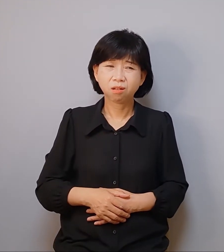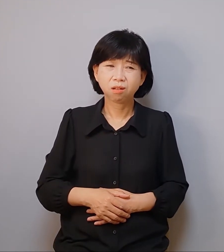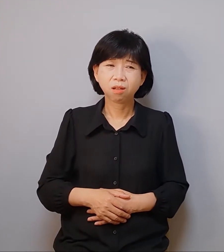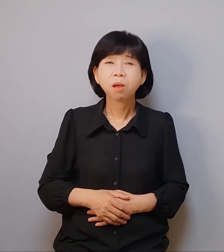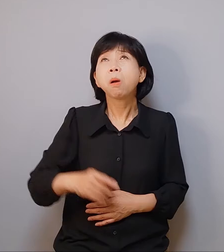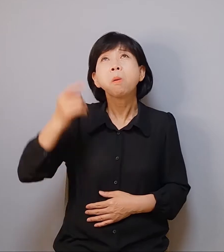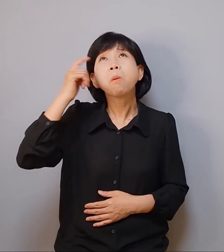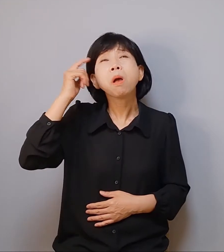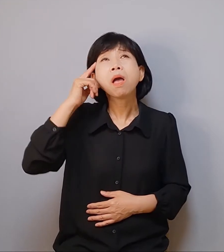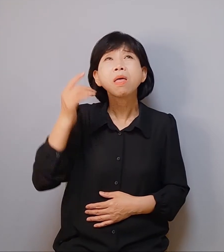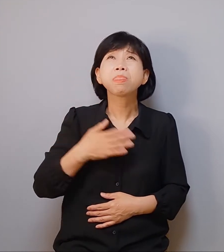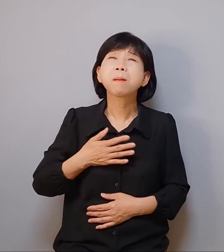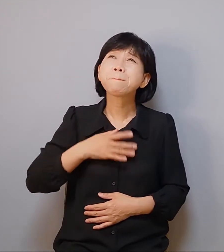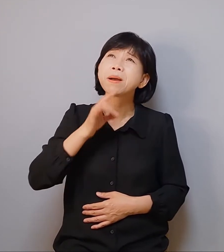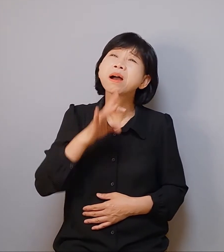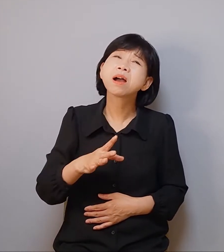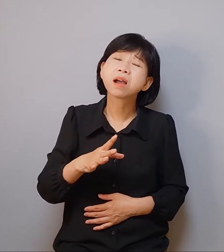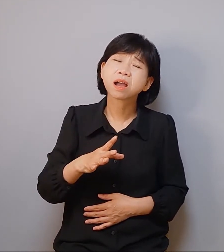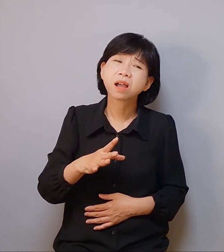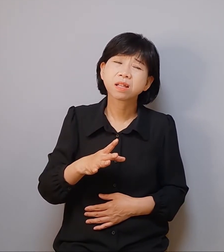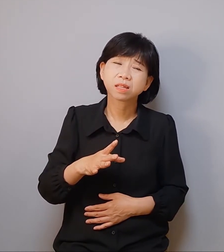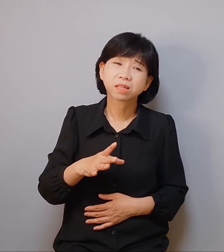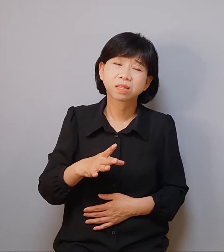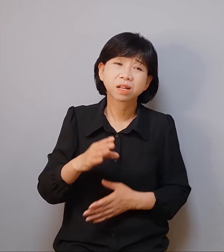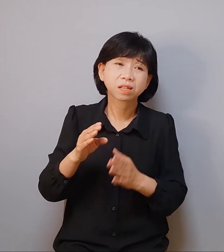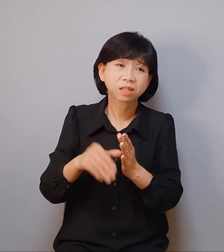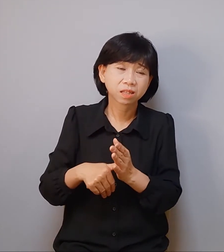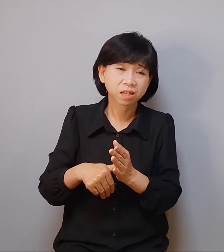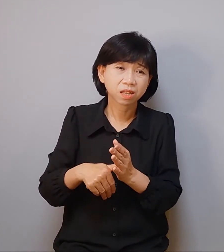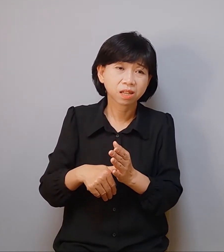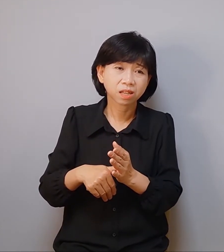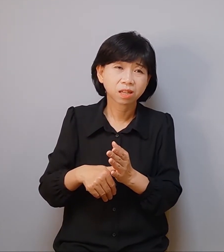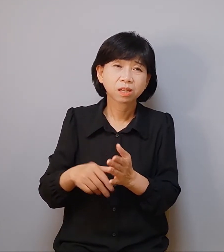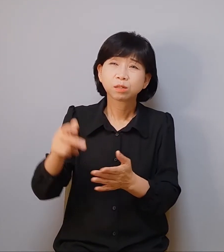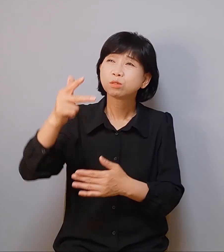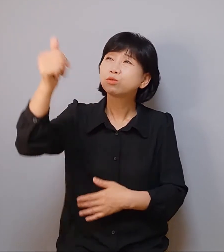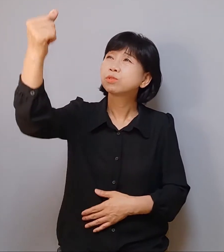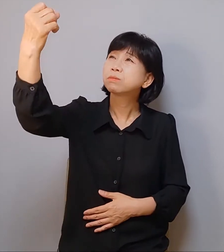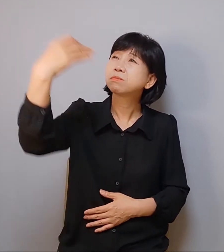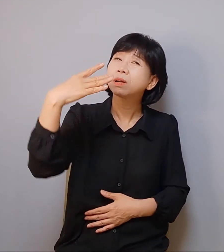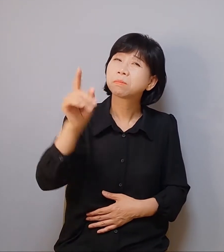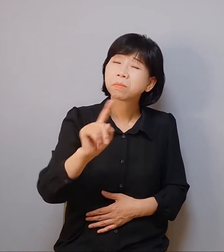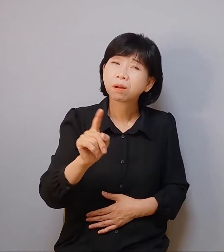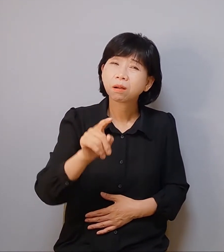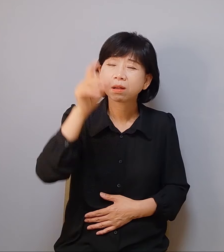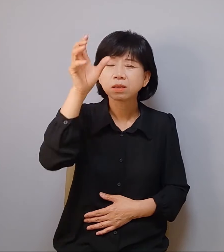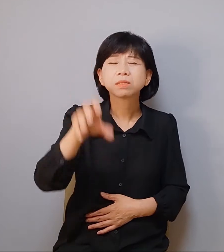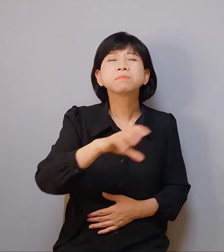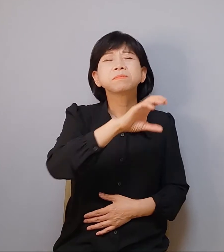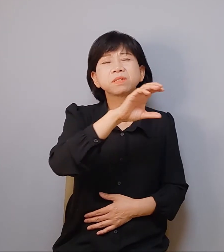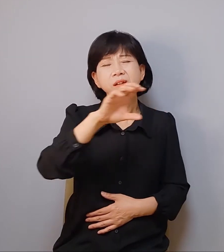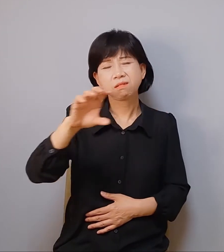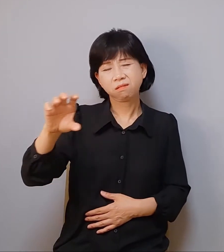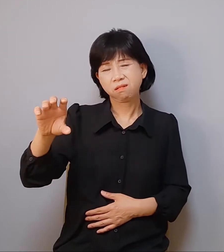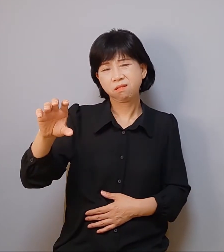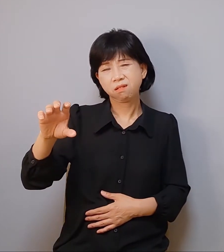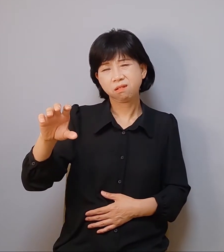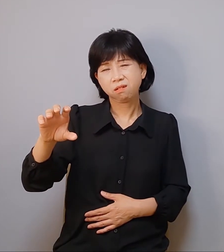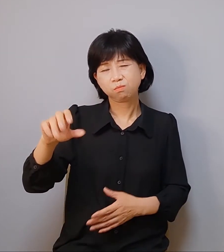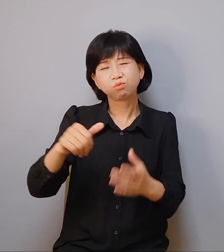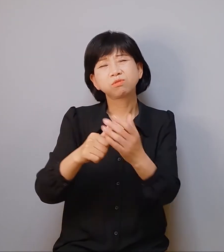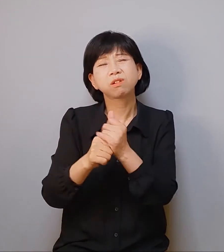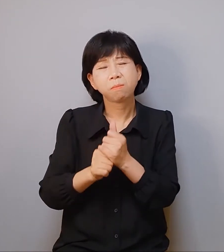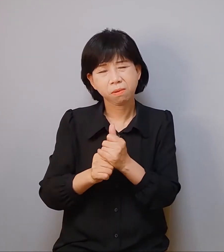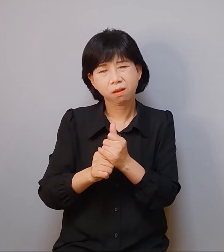그러나 주님은 그때 오히려 우리에게 십자가를 붙들어라, 하나님을 앙망해라 말씀하시는